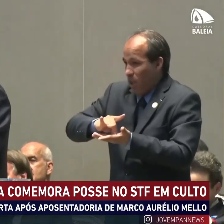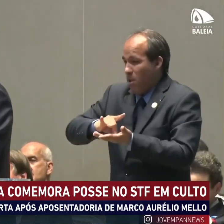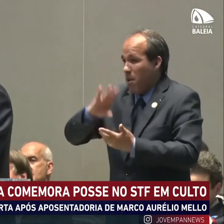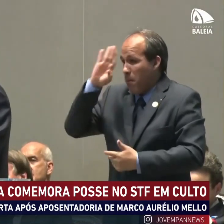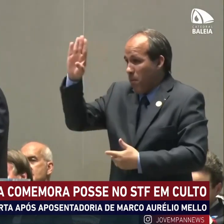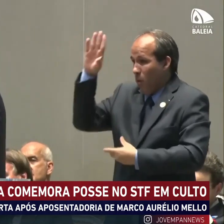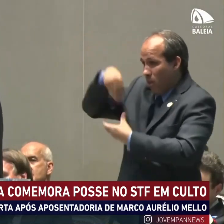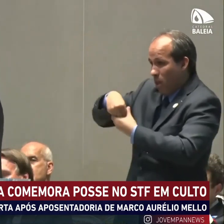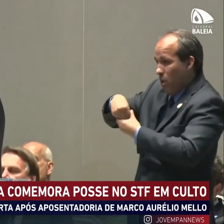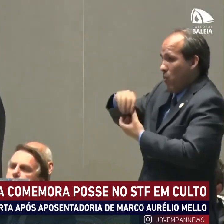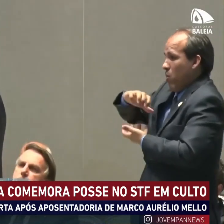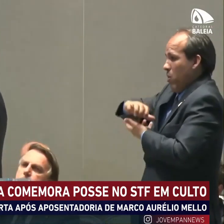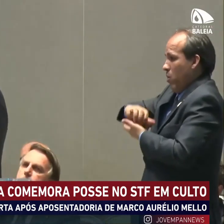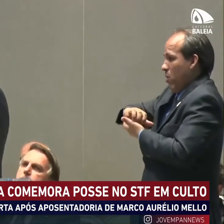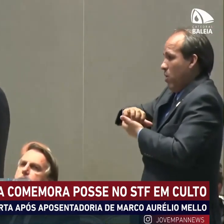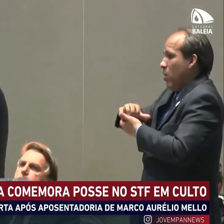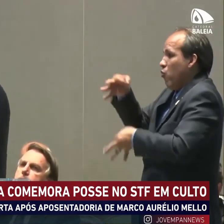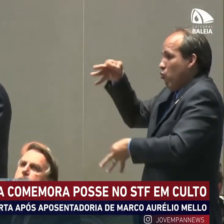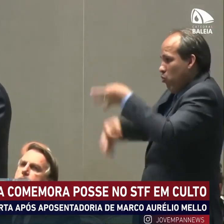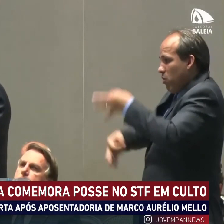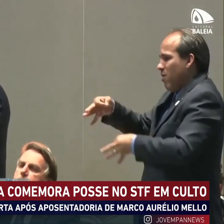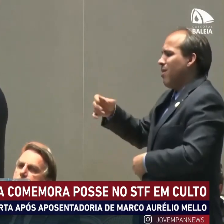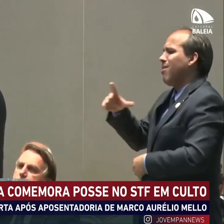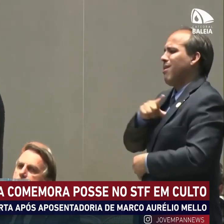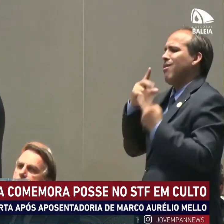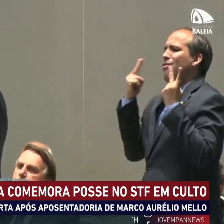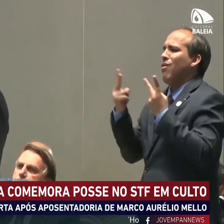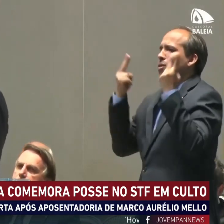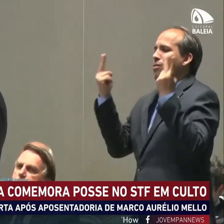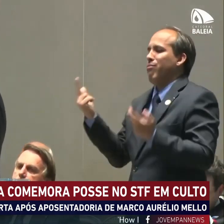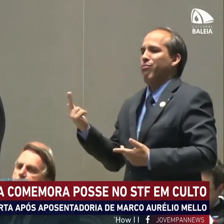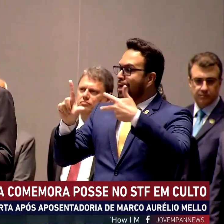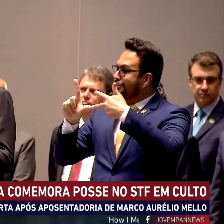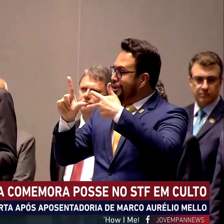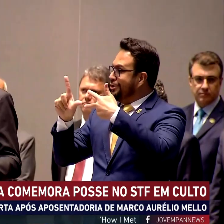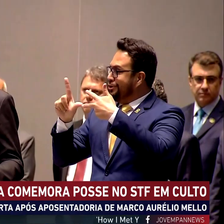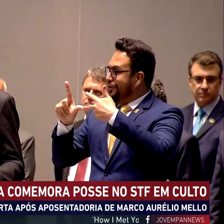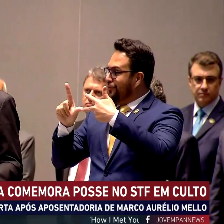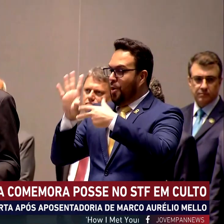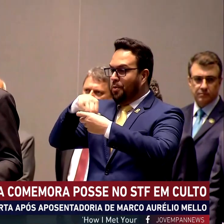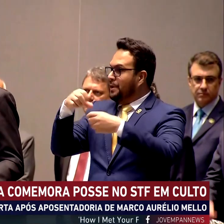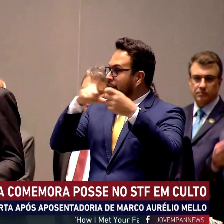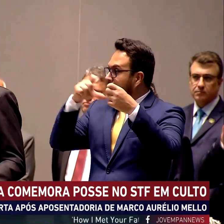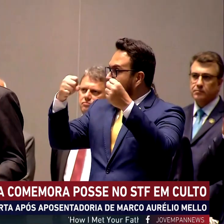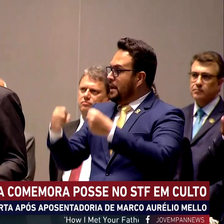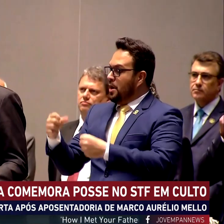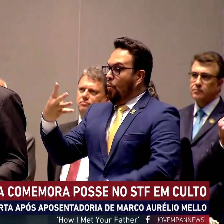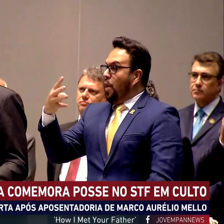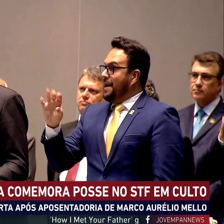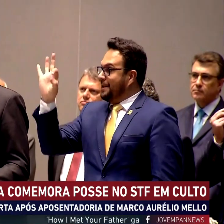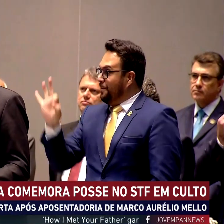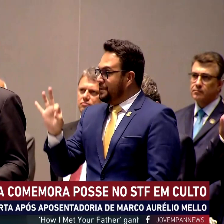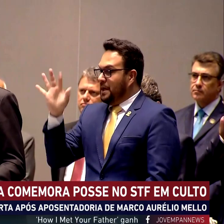corte constitucional, tem valor inestimável para a sociedade. Ao final, o presidente Jair